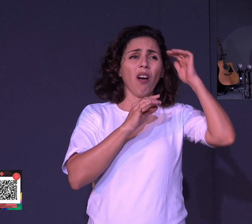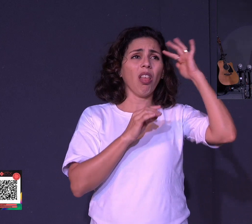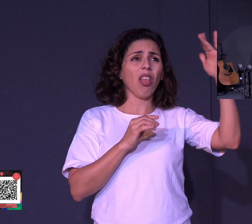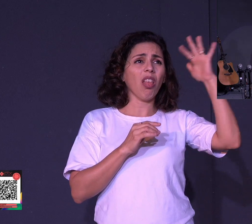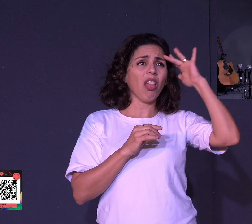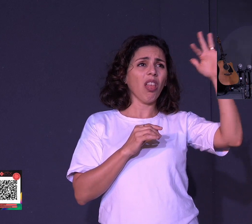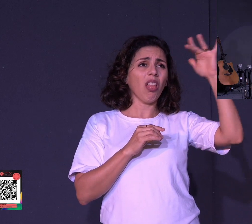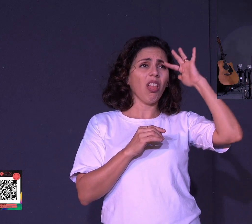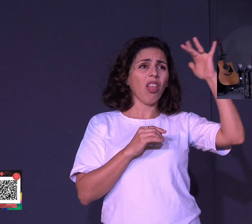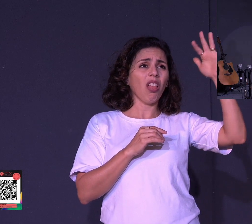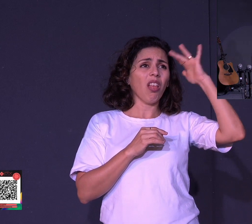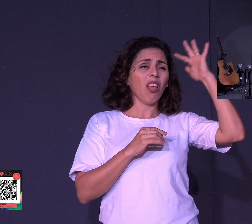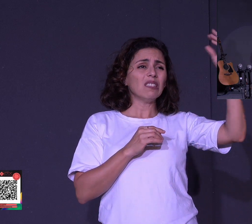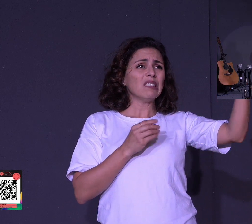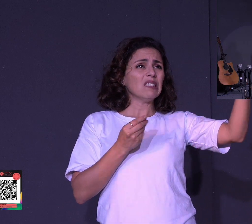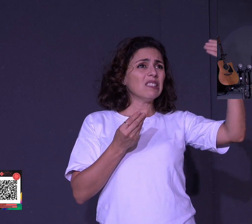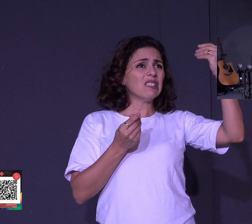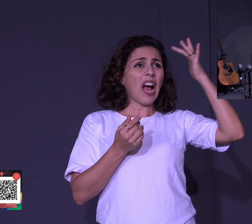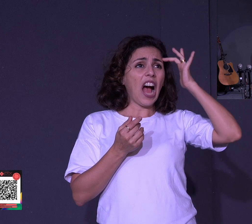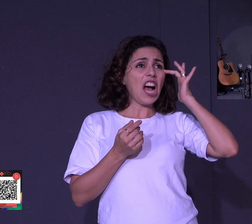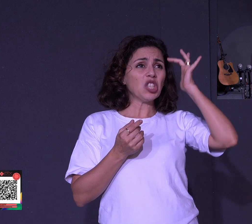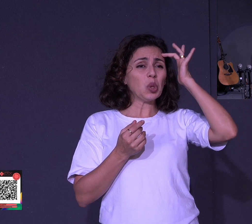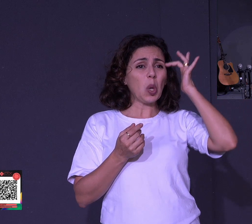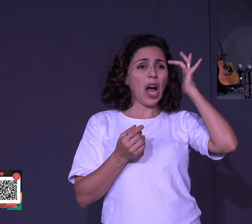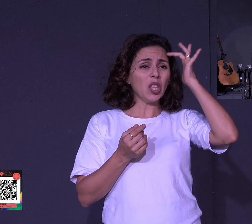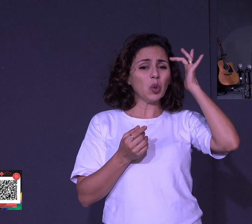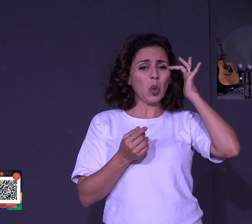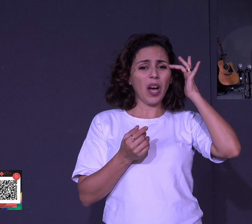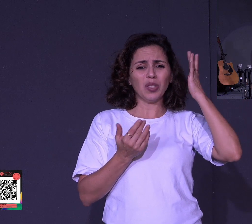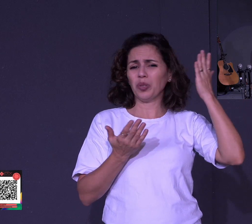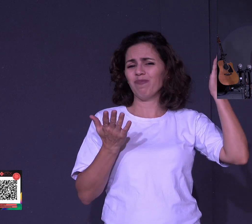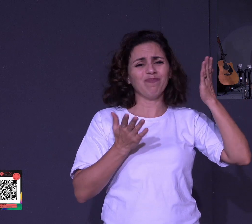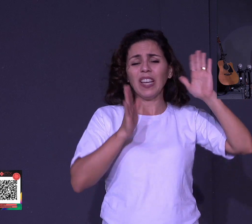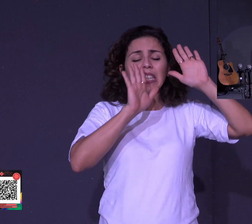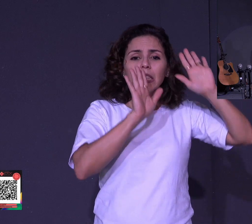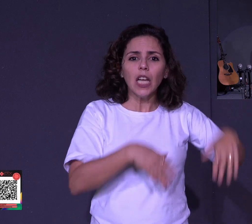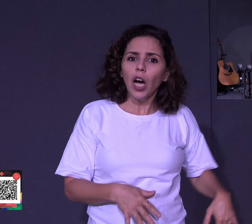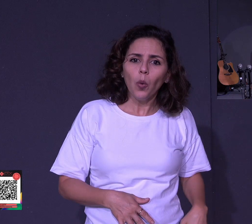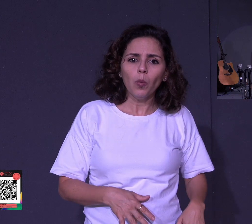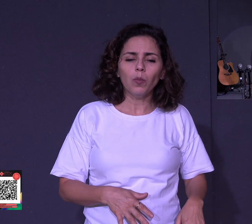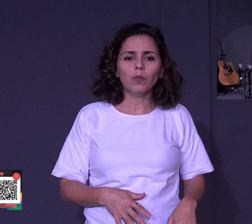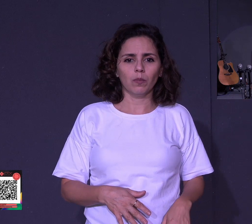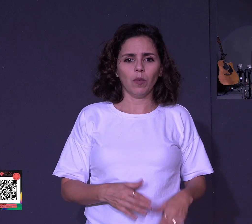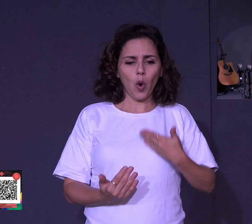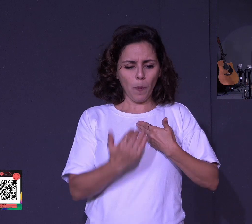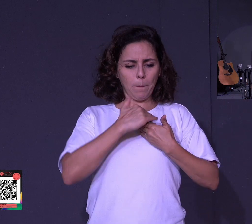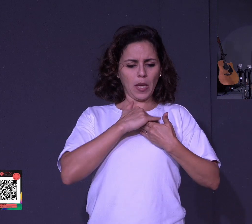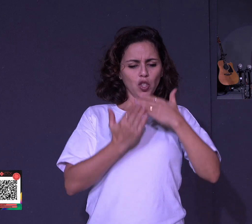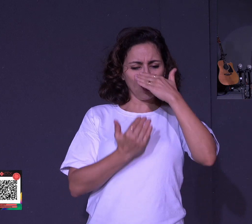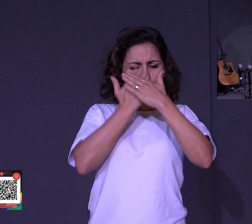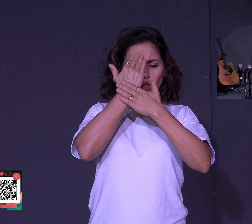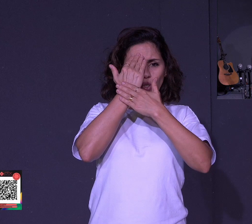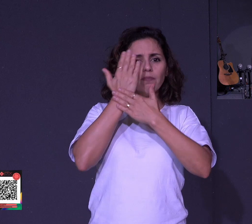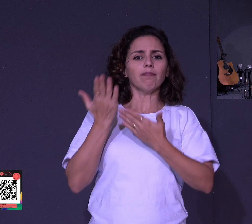que preciso encher minha mente com tudo que é verdadeiro, nobre, correto, puro, amável, de boa fama, tudo que for